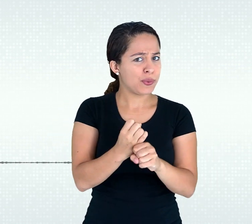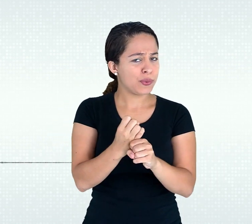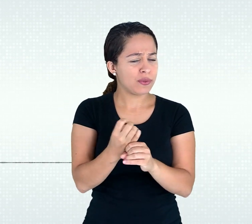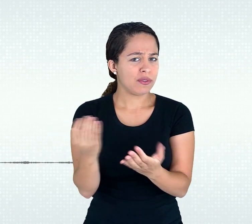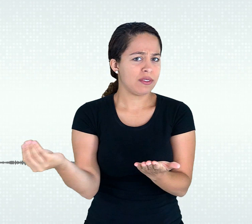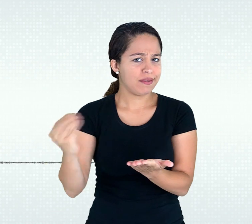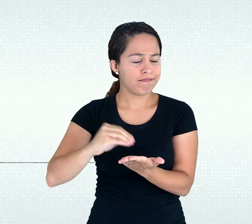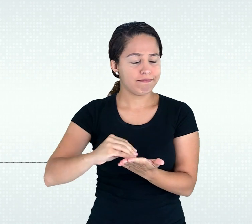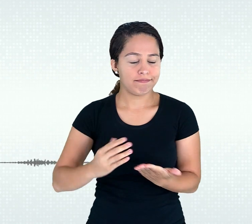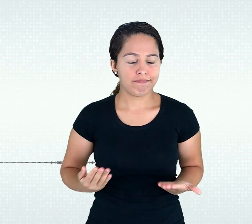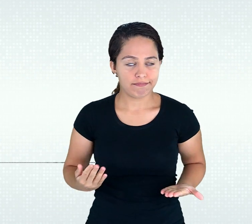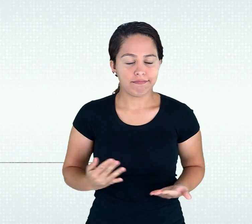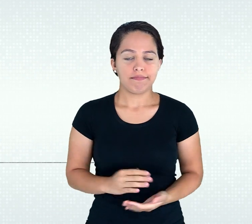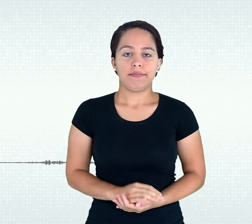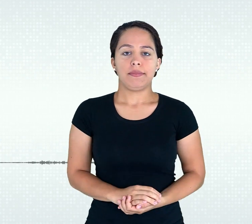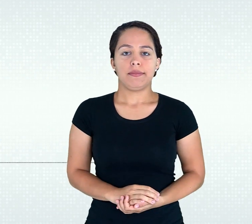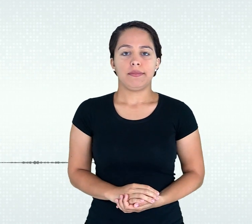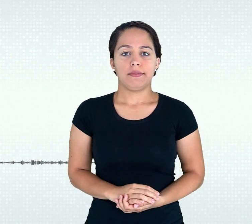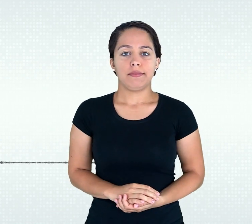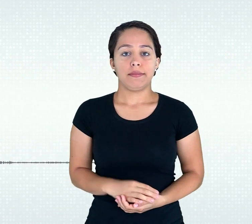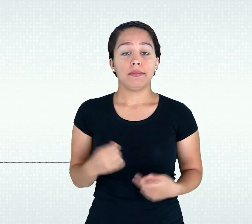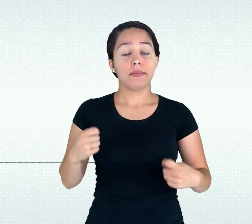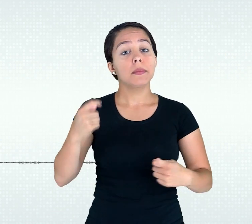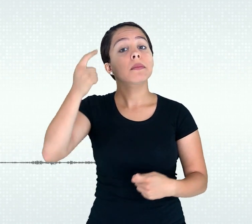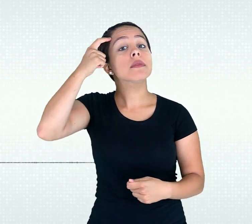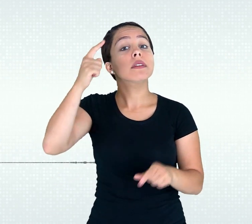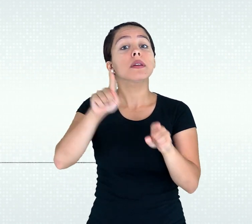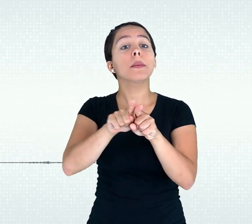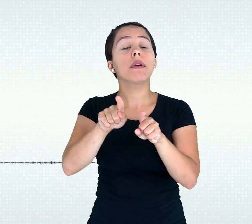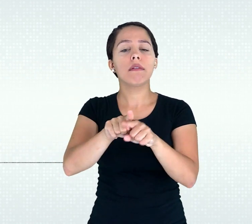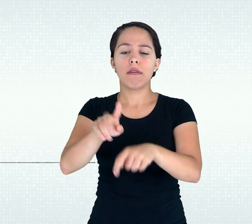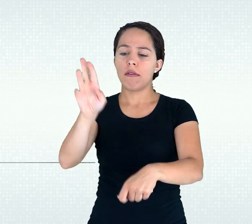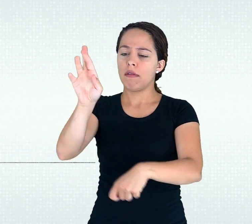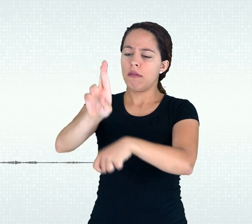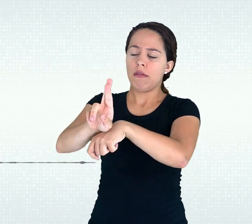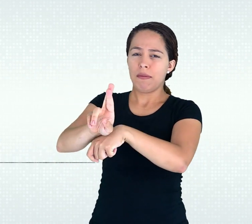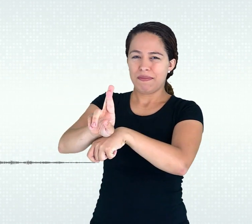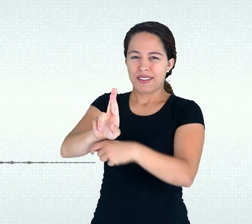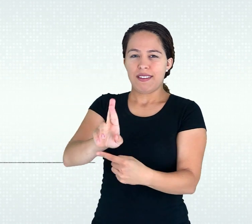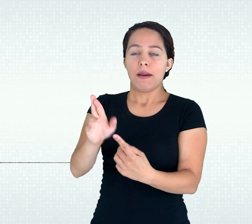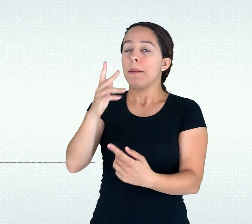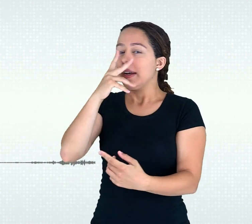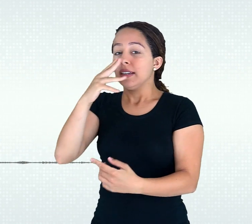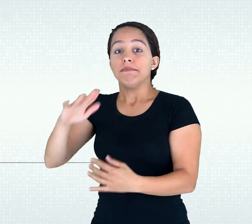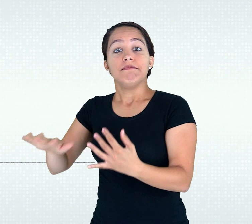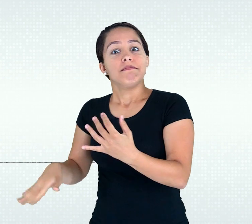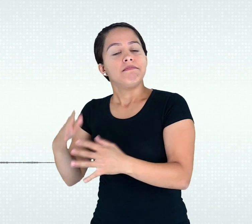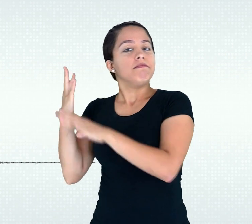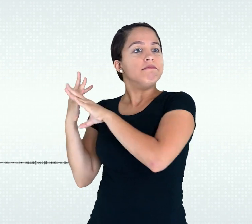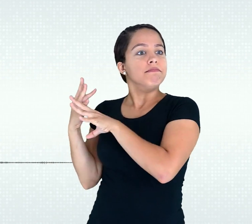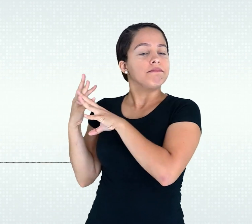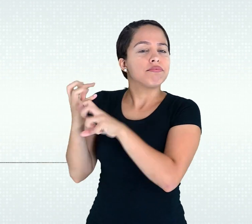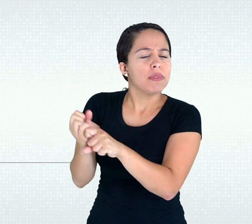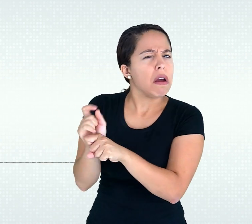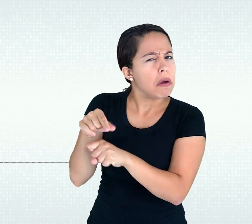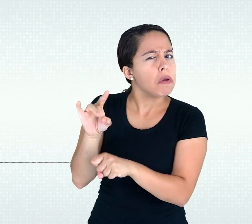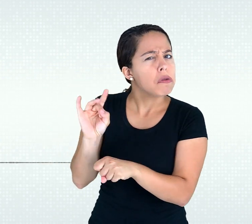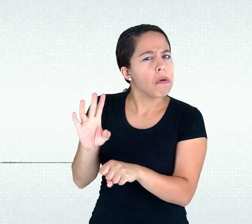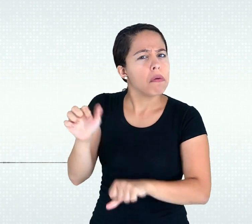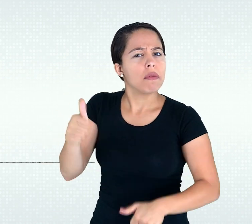importa considerar também que recuperar não se resume a simples aplicação de outra